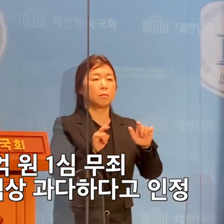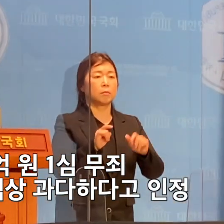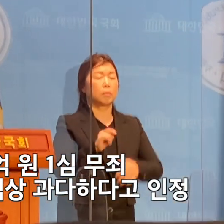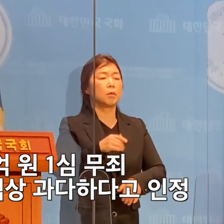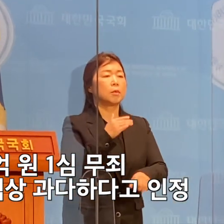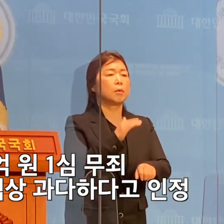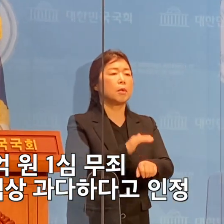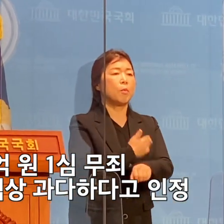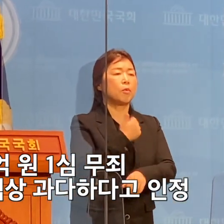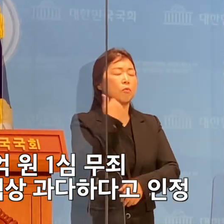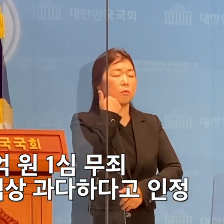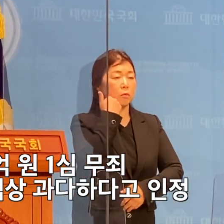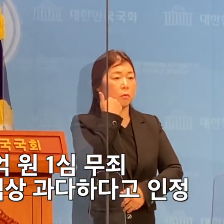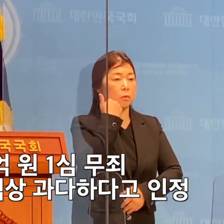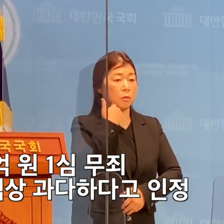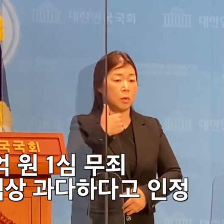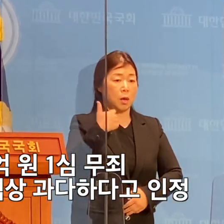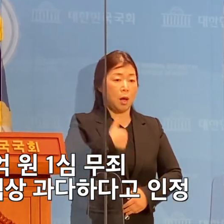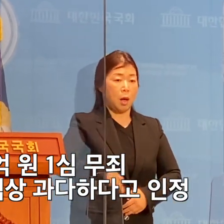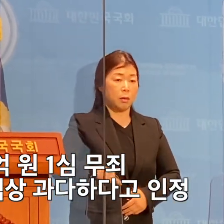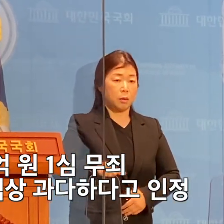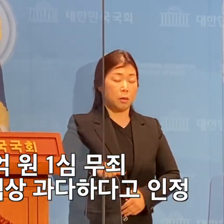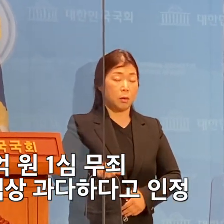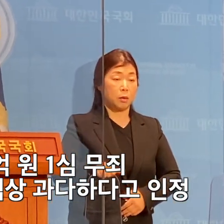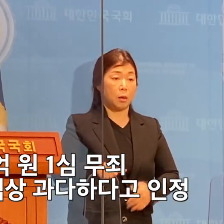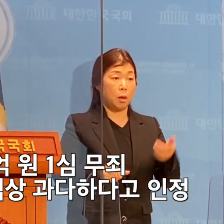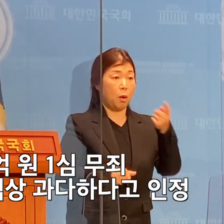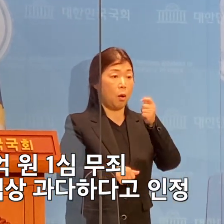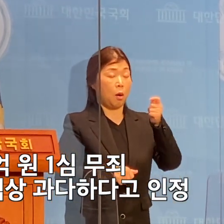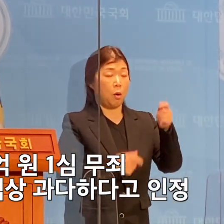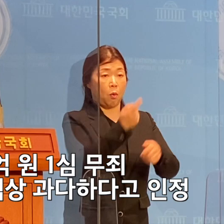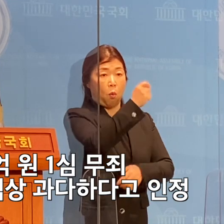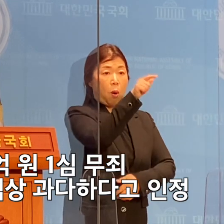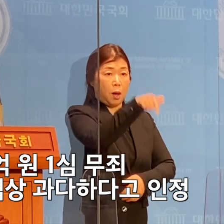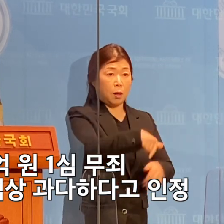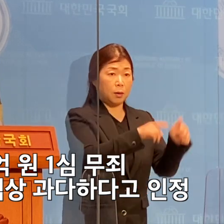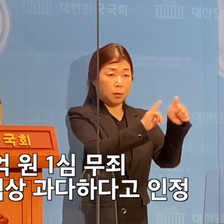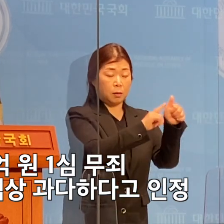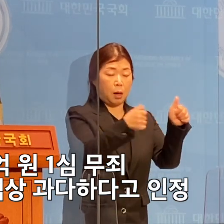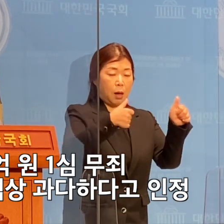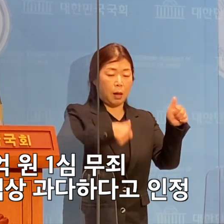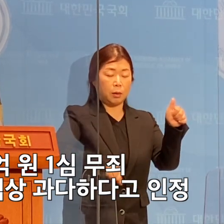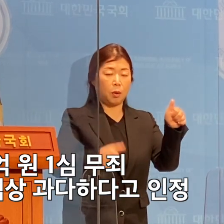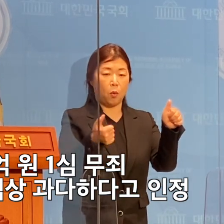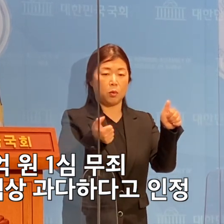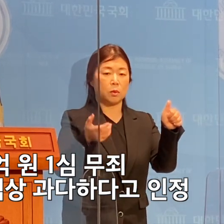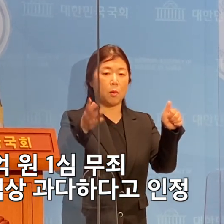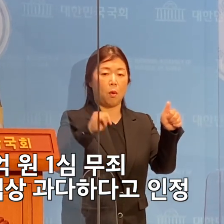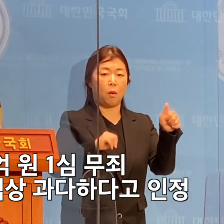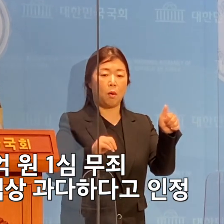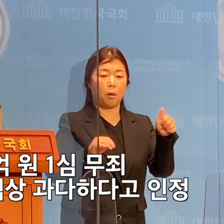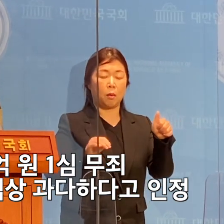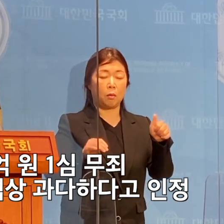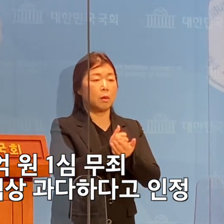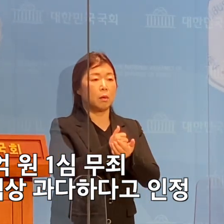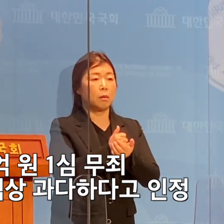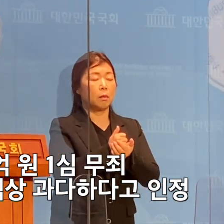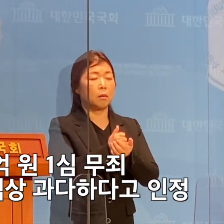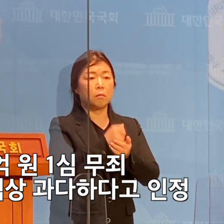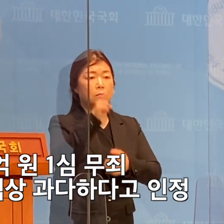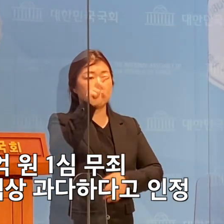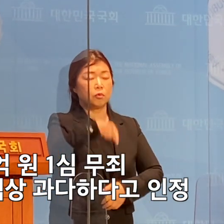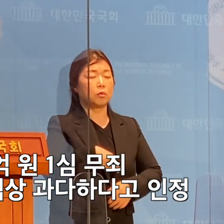아들이 50억 원을 받은 곽상도 전 의원에 대해 1심 법원이 무죄를 선고했습니다.